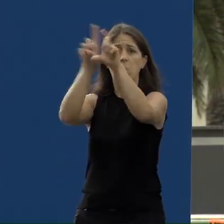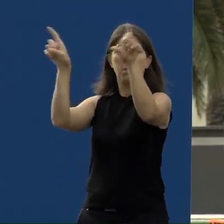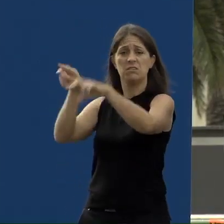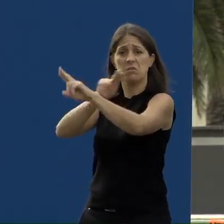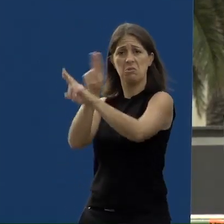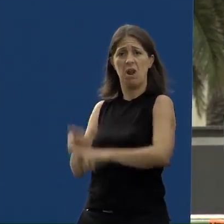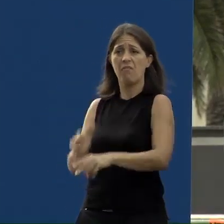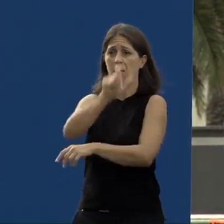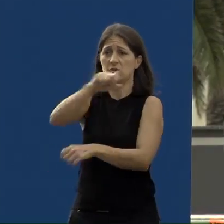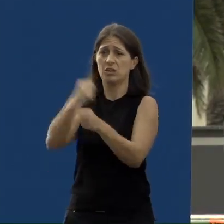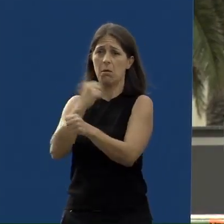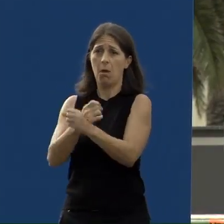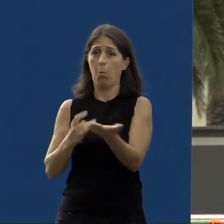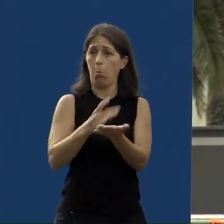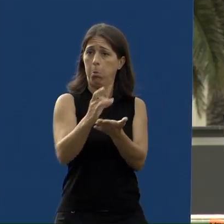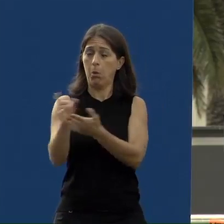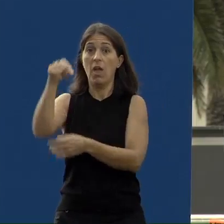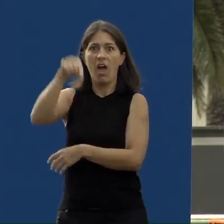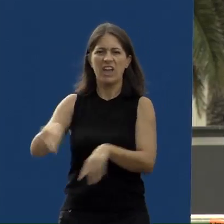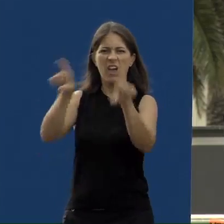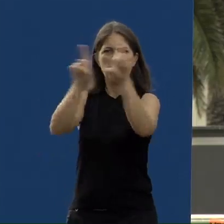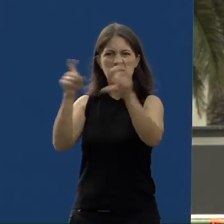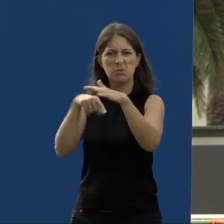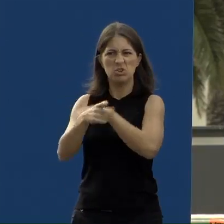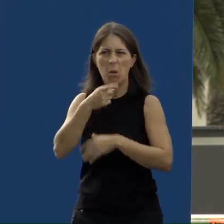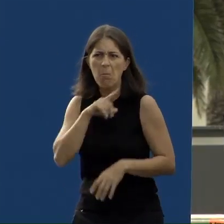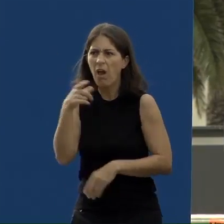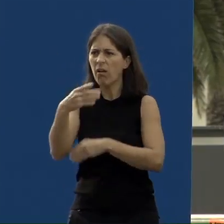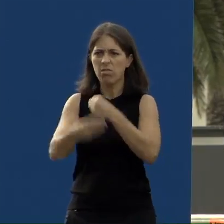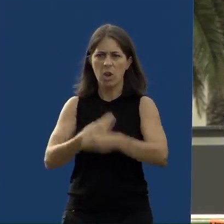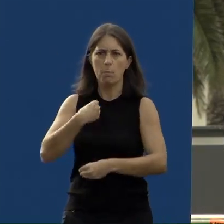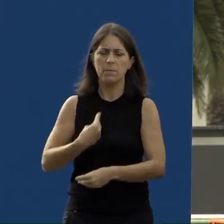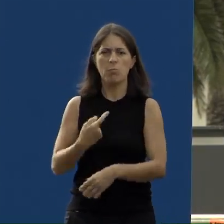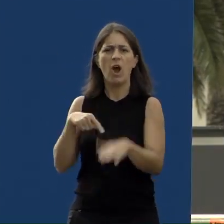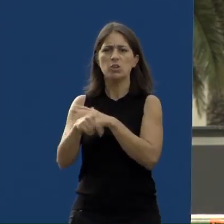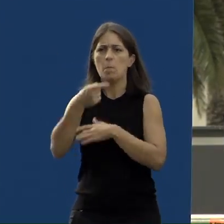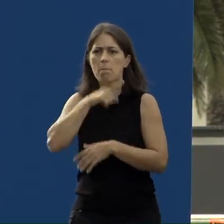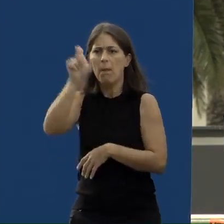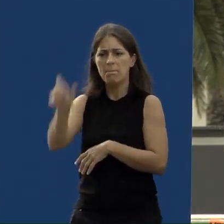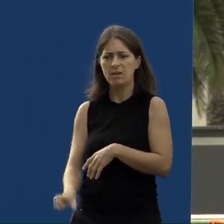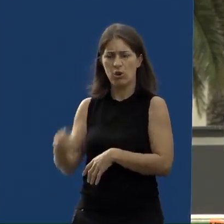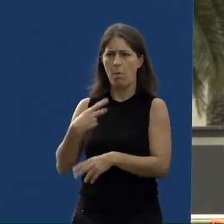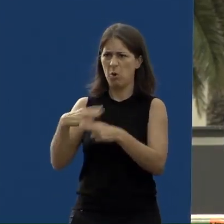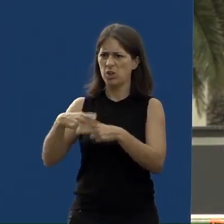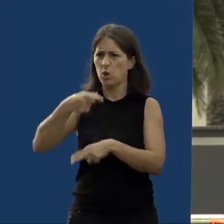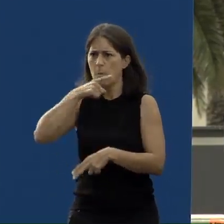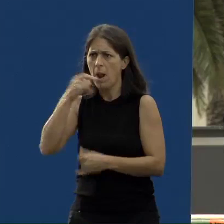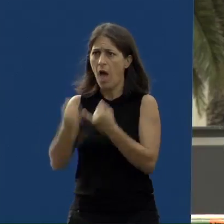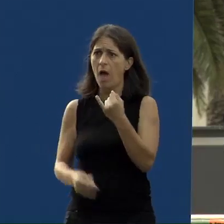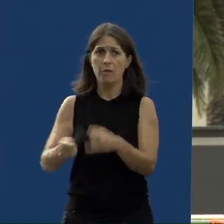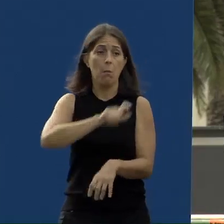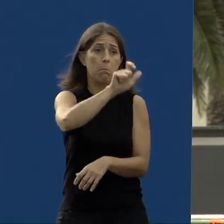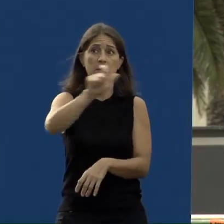traballadores, e aquí se comportaron como se isto fose unha mala empresa, mal xestionada, por un mal xestor, por un mal político que botou a xente,